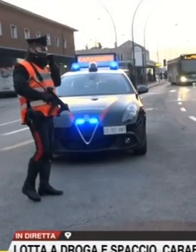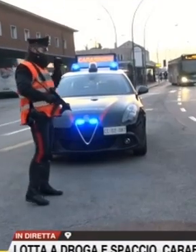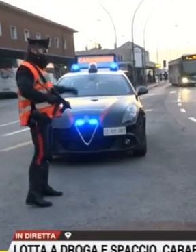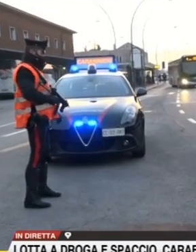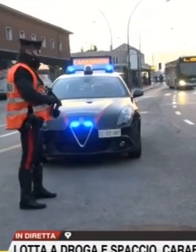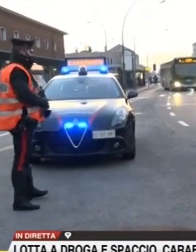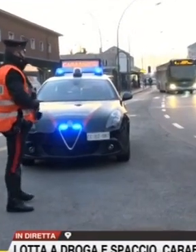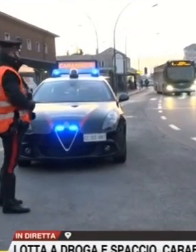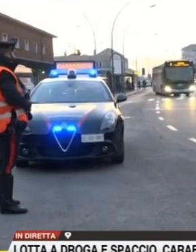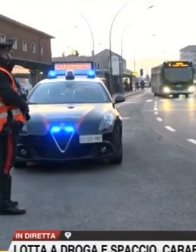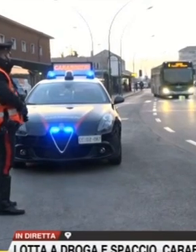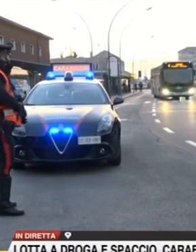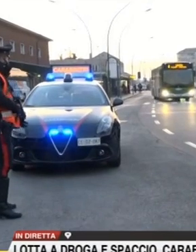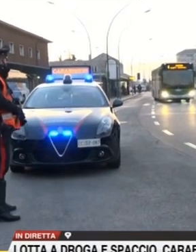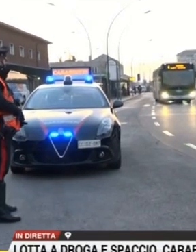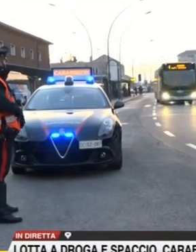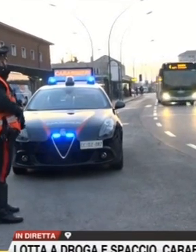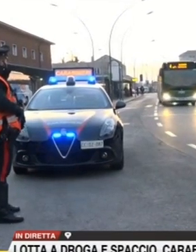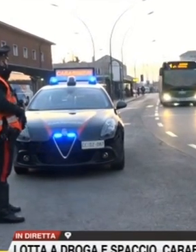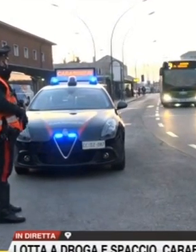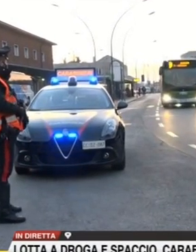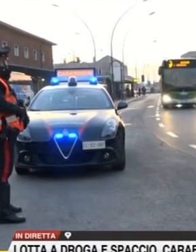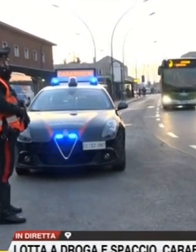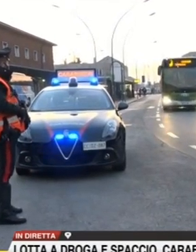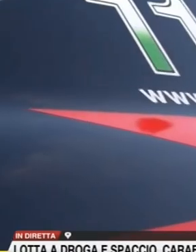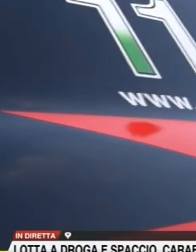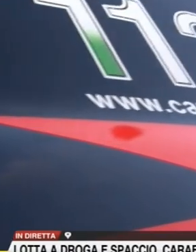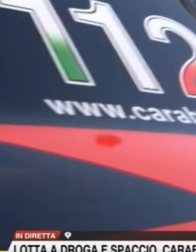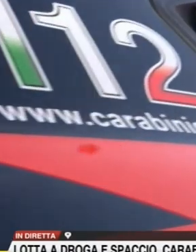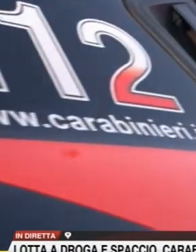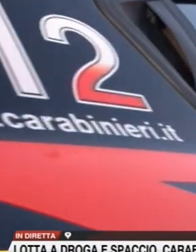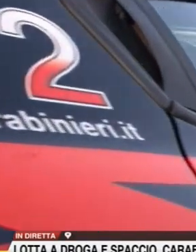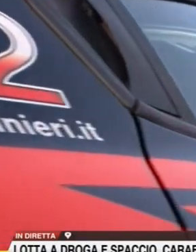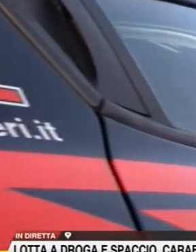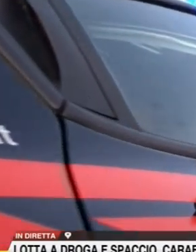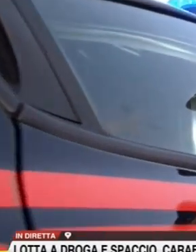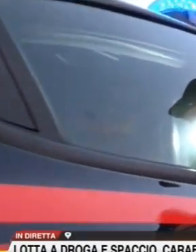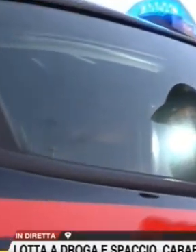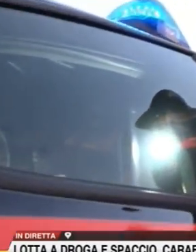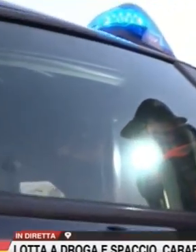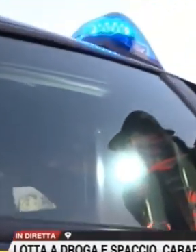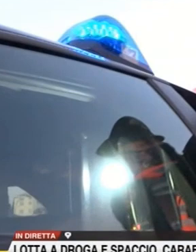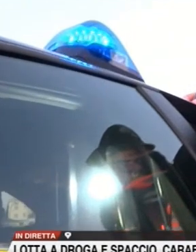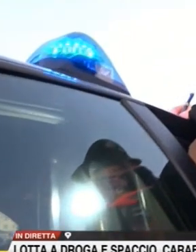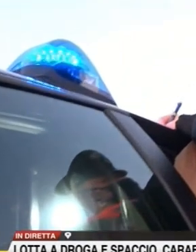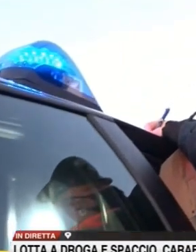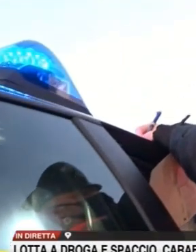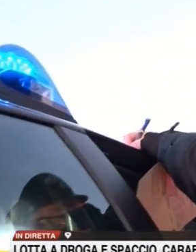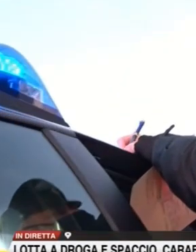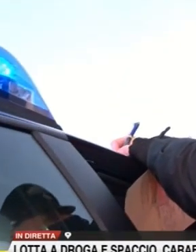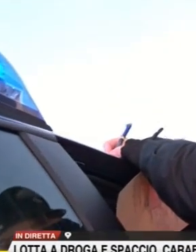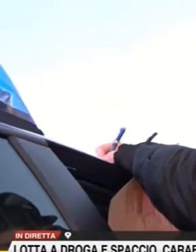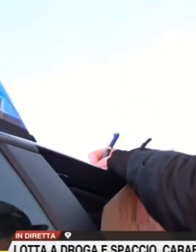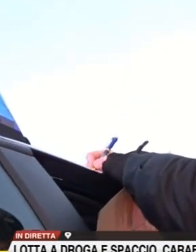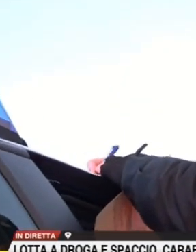più per aiutare questi giovani, per far capire loro la gravità di quello che fanno? Ma allora, anche qui condivido quello che